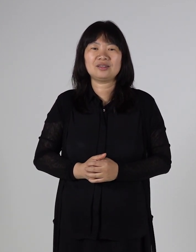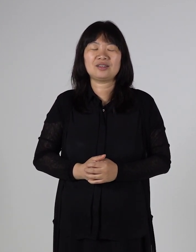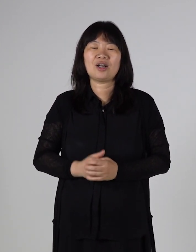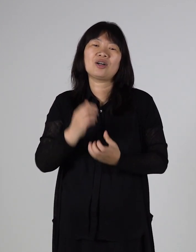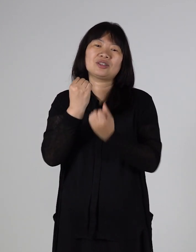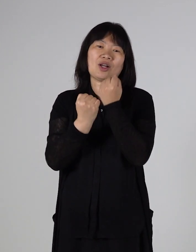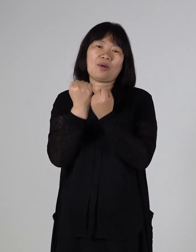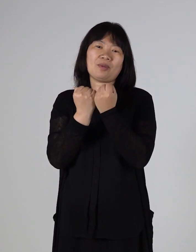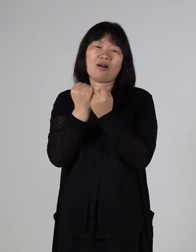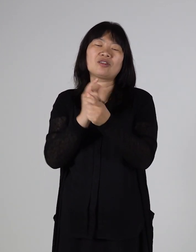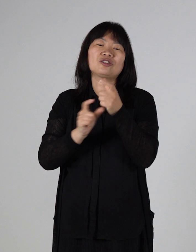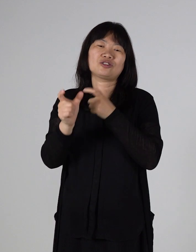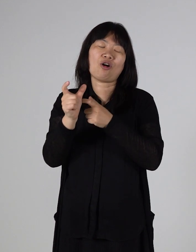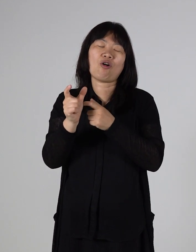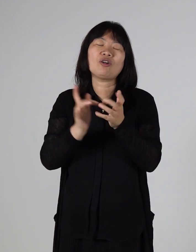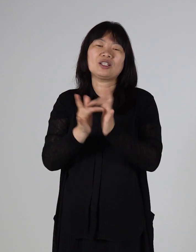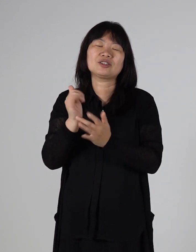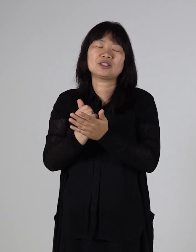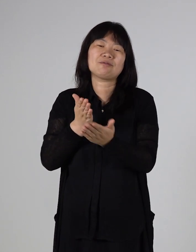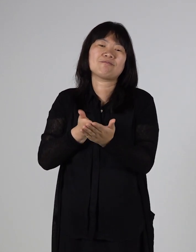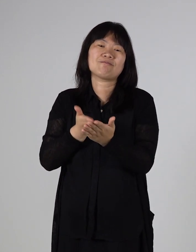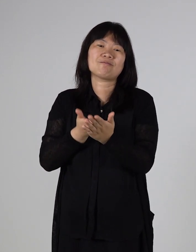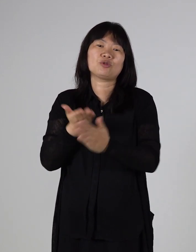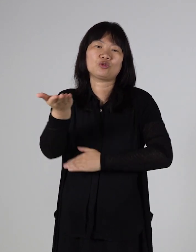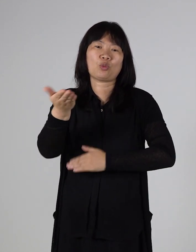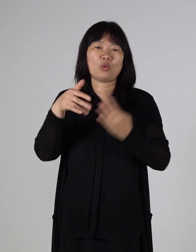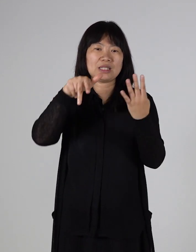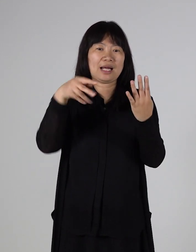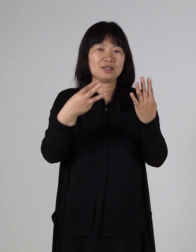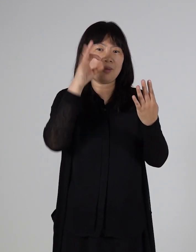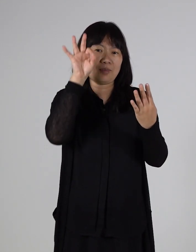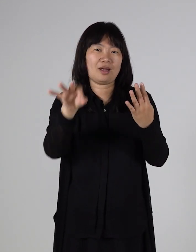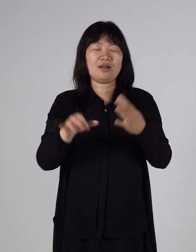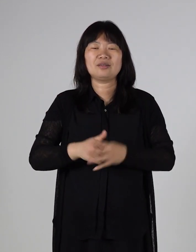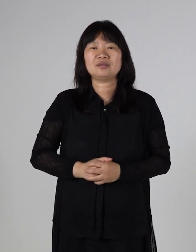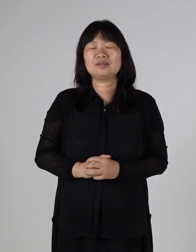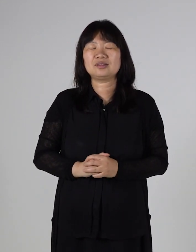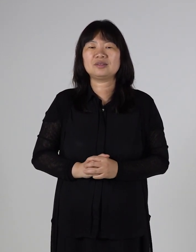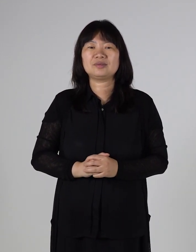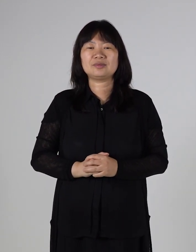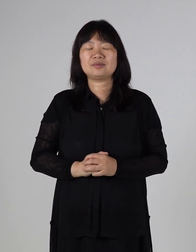그러면서 부연 설명을 하십니다. 4절을 제가 읽겠습니다.